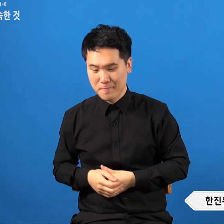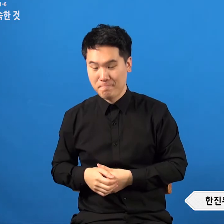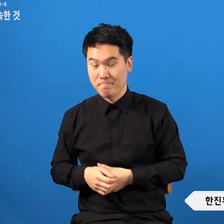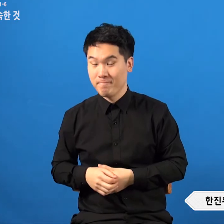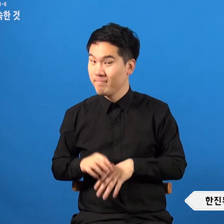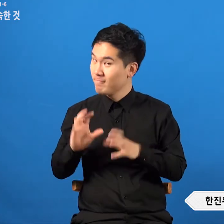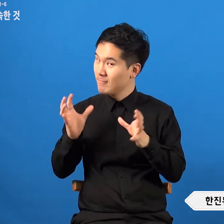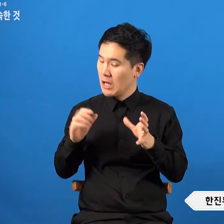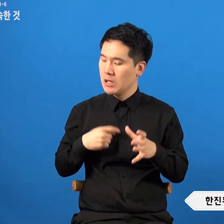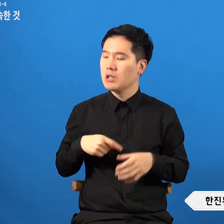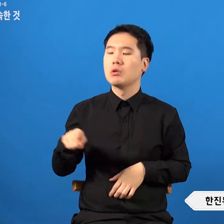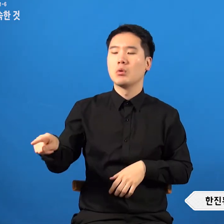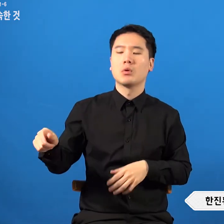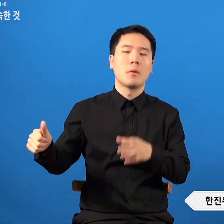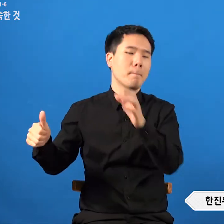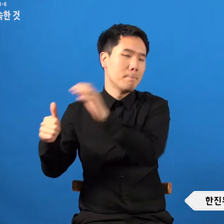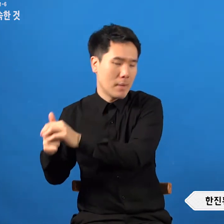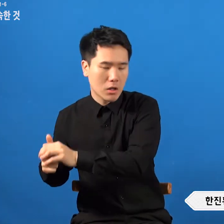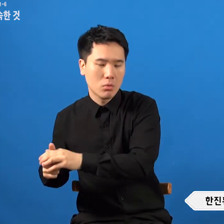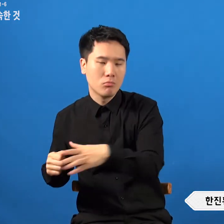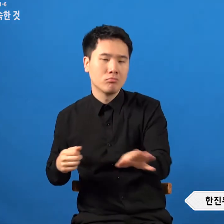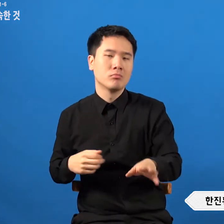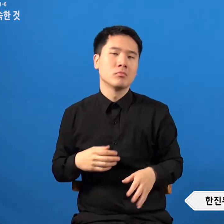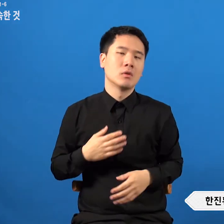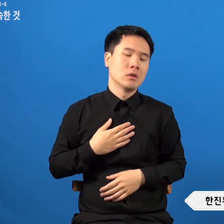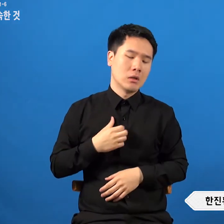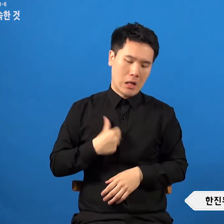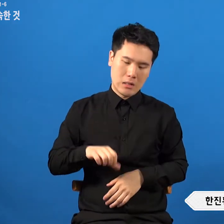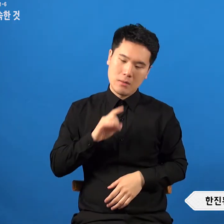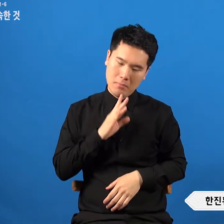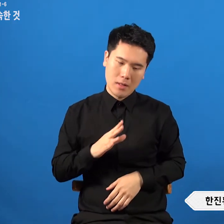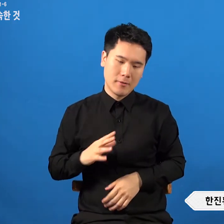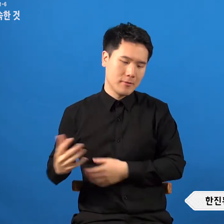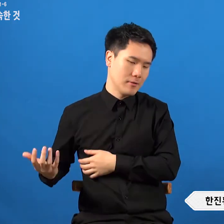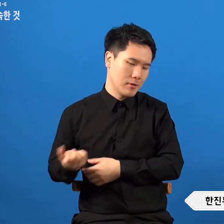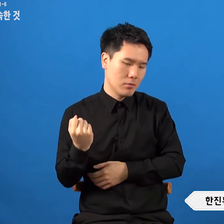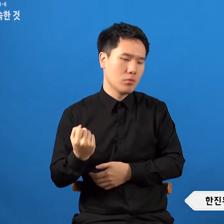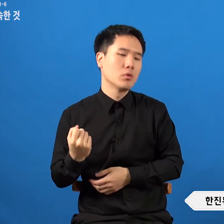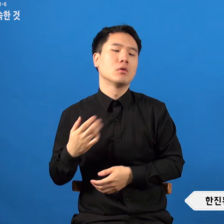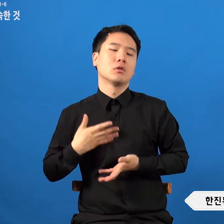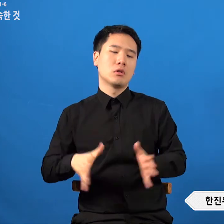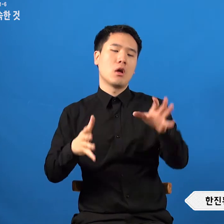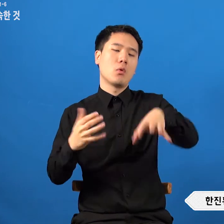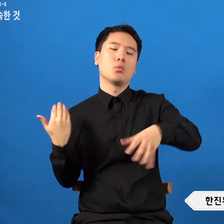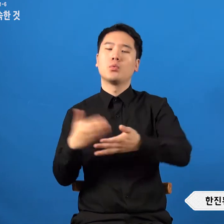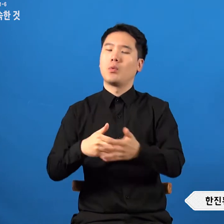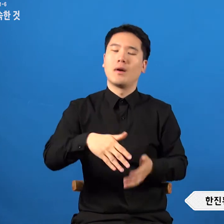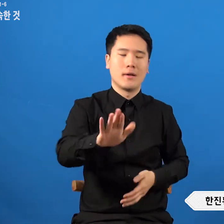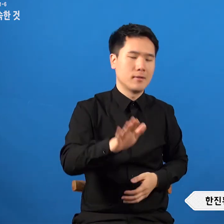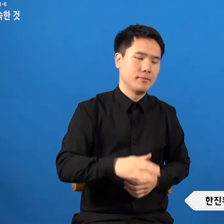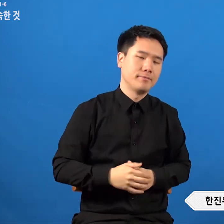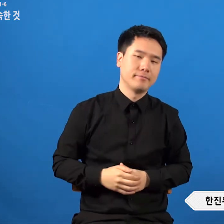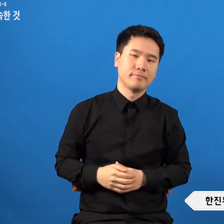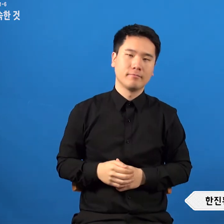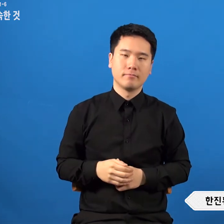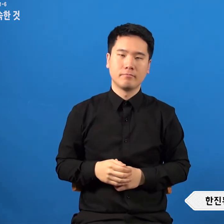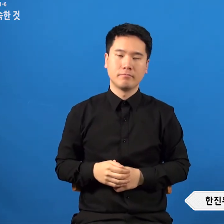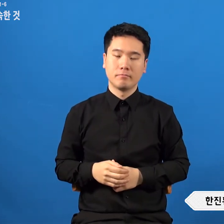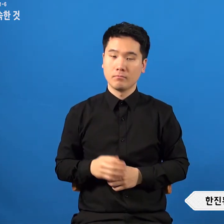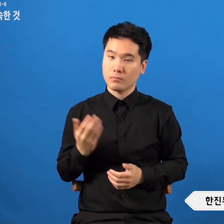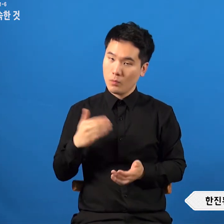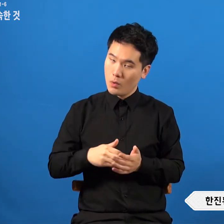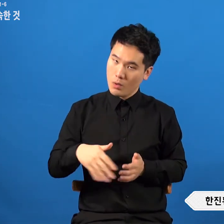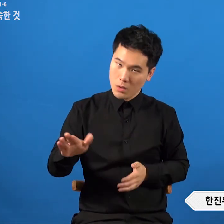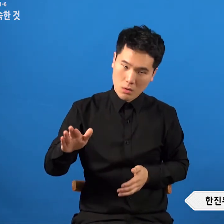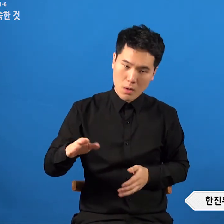갓난 아기를 본부에 맡기고는 아들만 데리고 고국 스웨덴으로 돌아가 버렸습니다. 돌아가서는